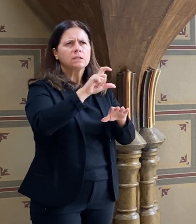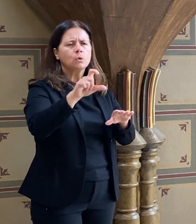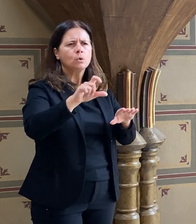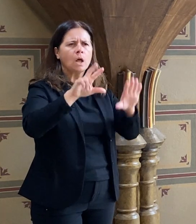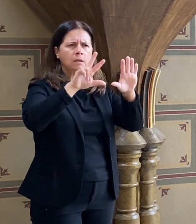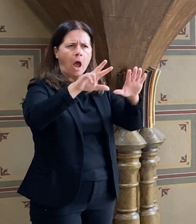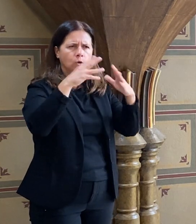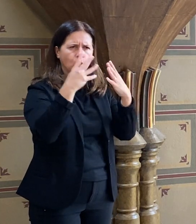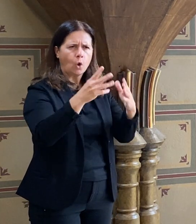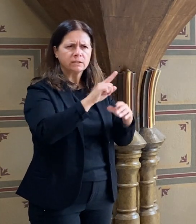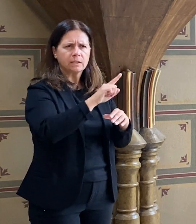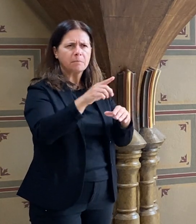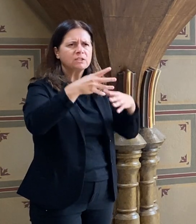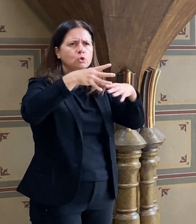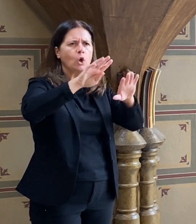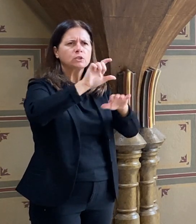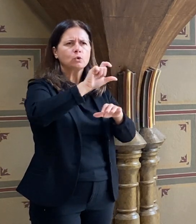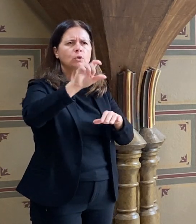1898 bis